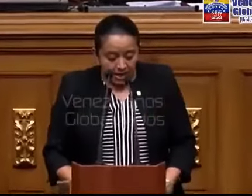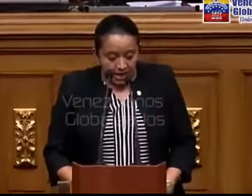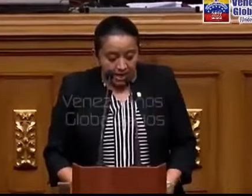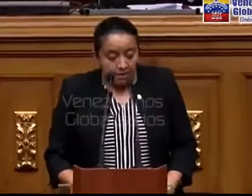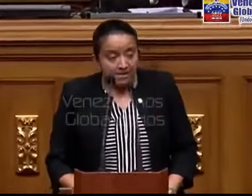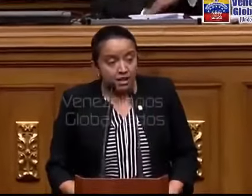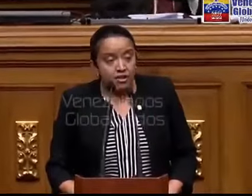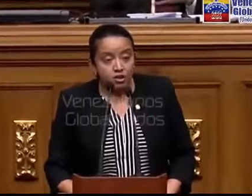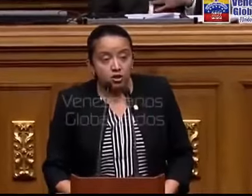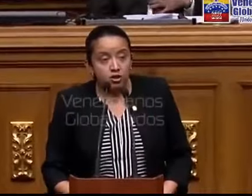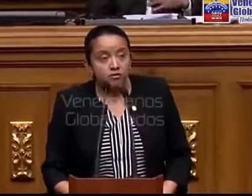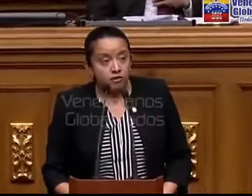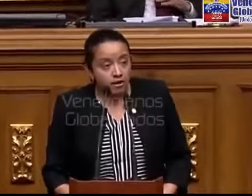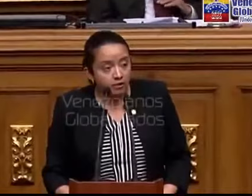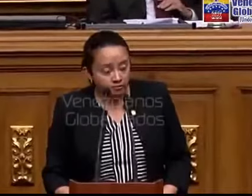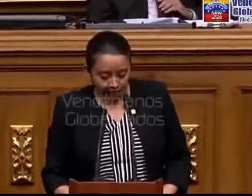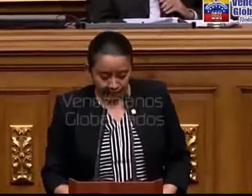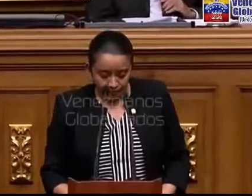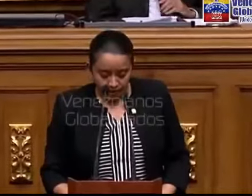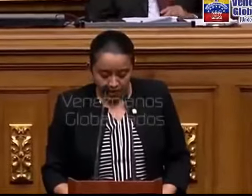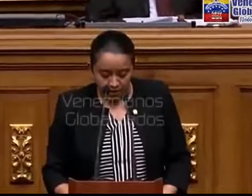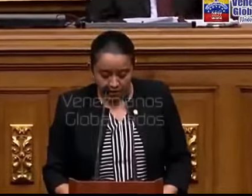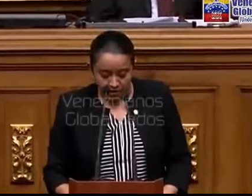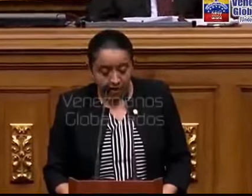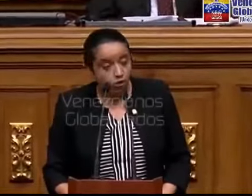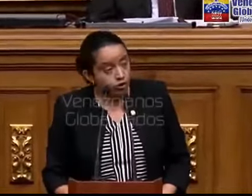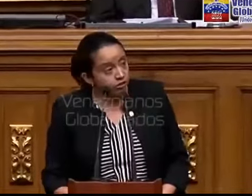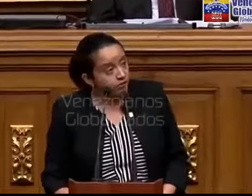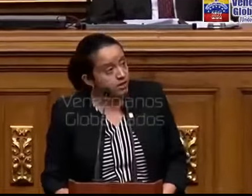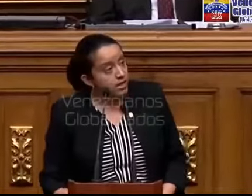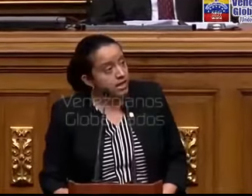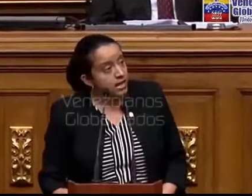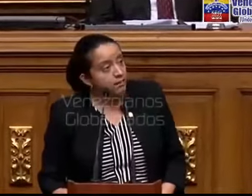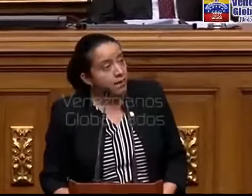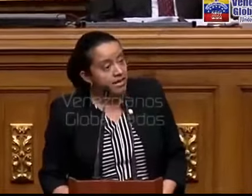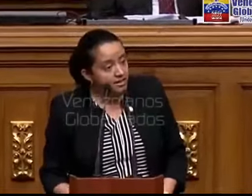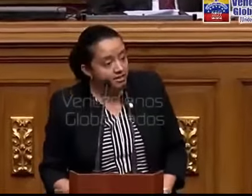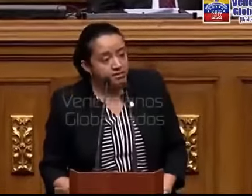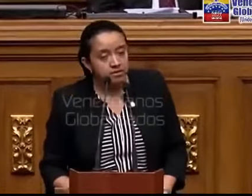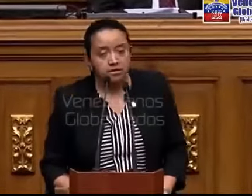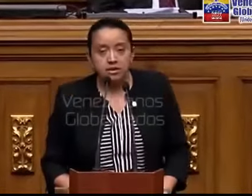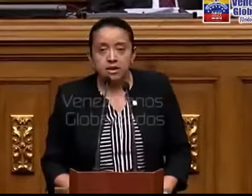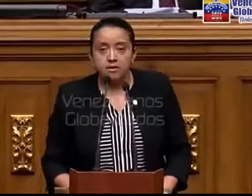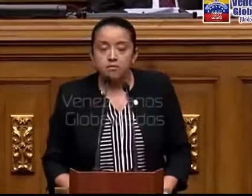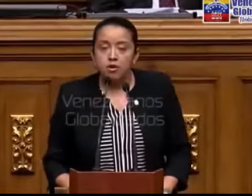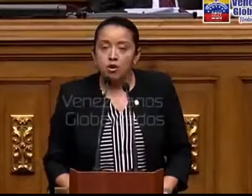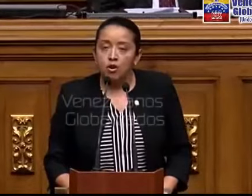El pasado 18 de febrero, en horas de la noche, el país vio